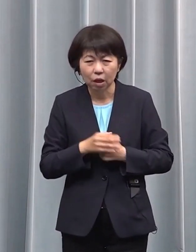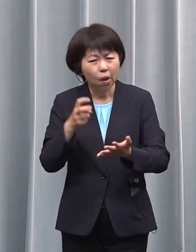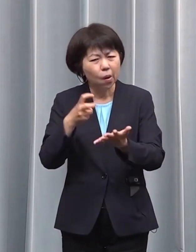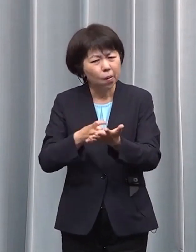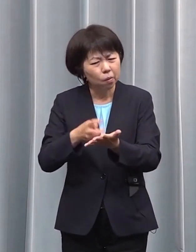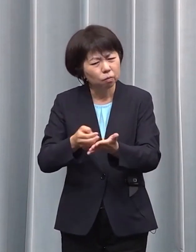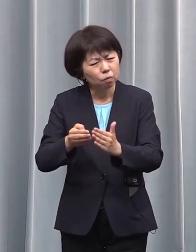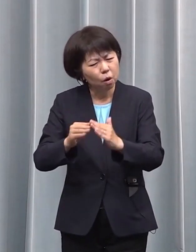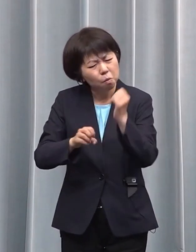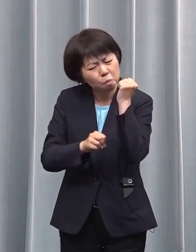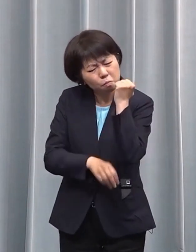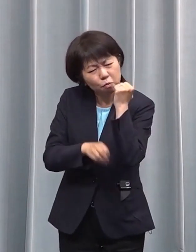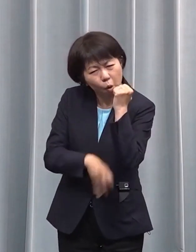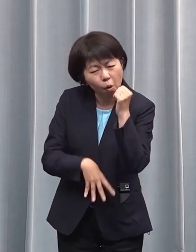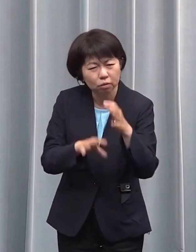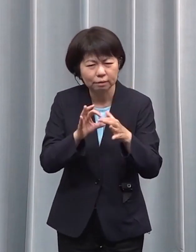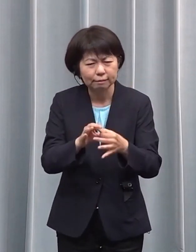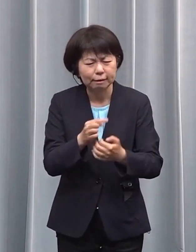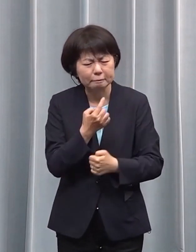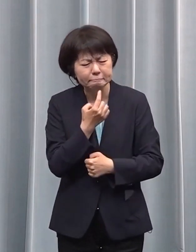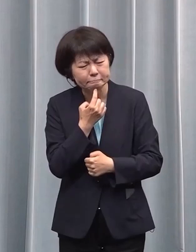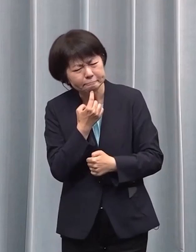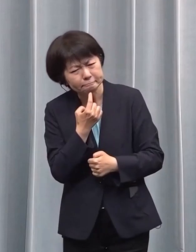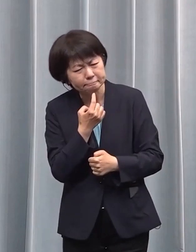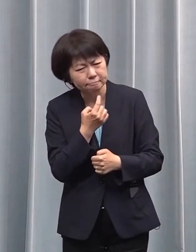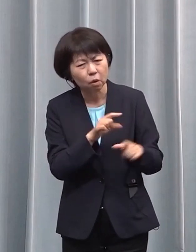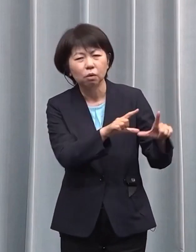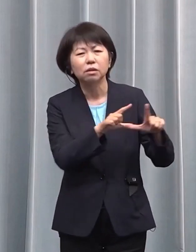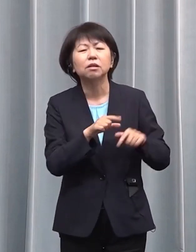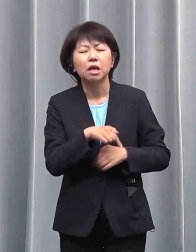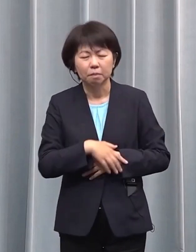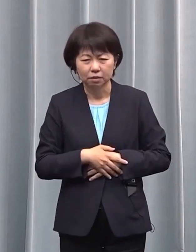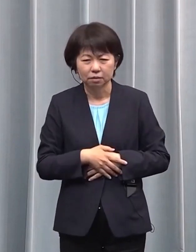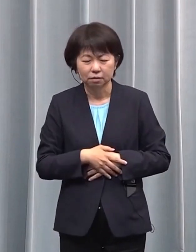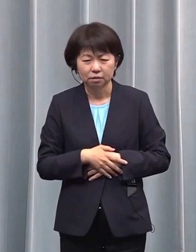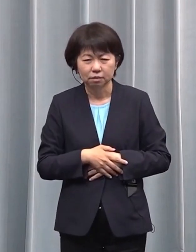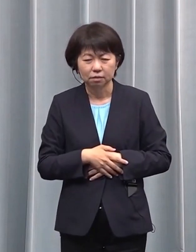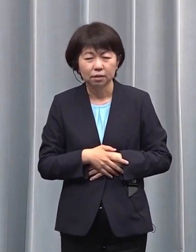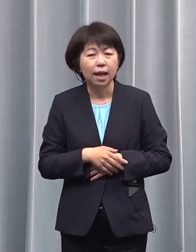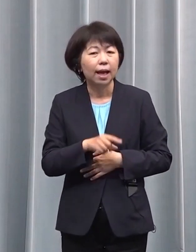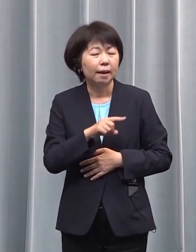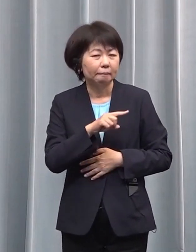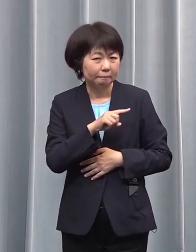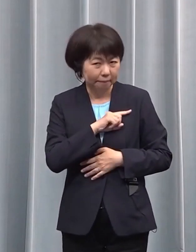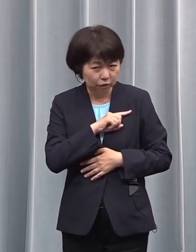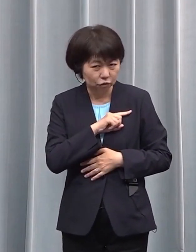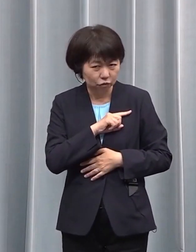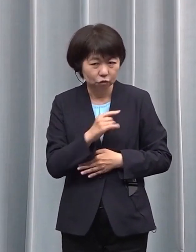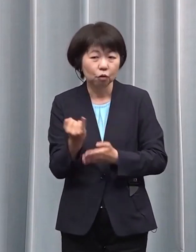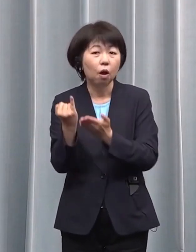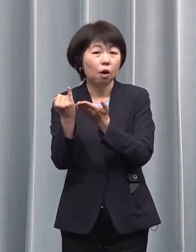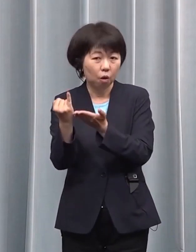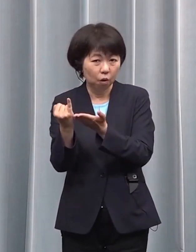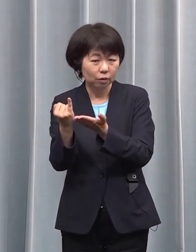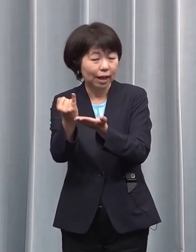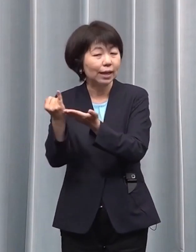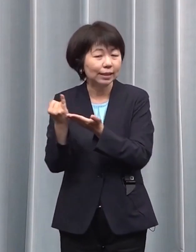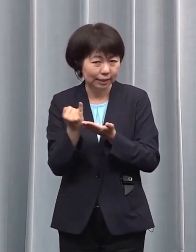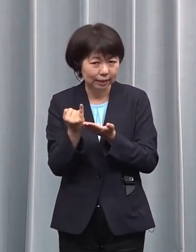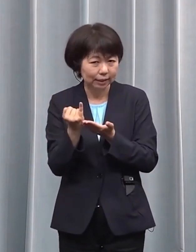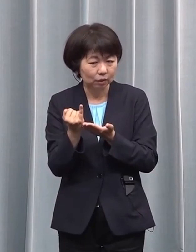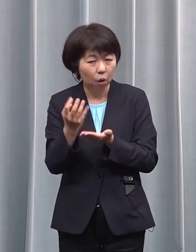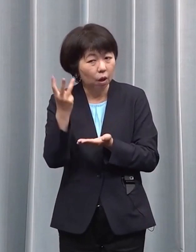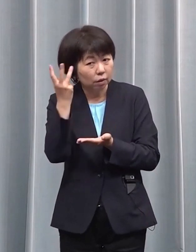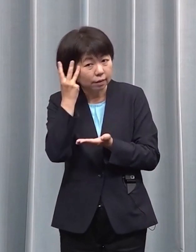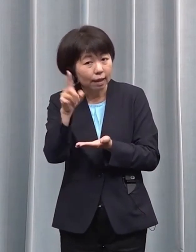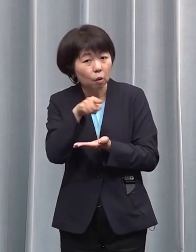しております。こういったところから見てもですね、まずこの参与員を参考人招致すべきじゃないかということと、こういった彼